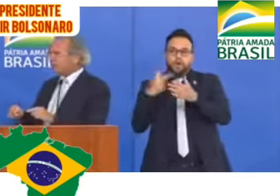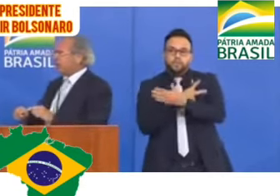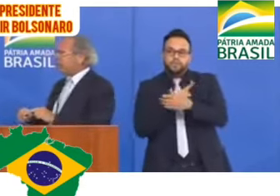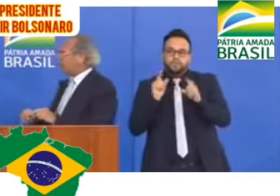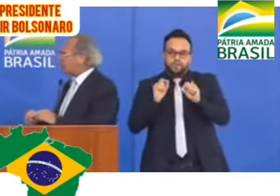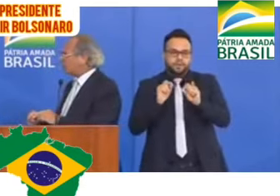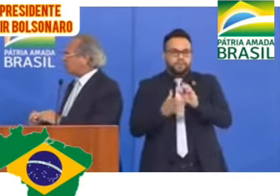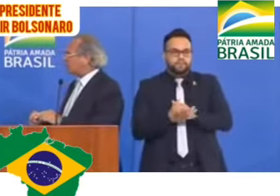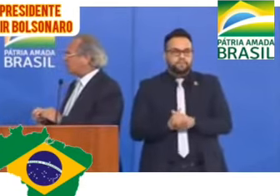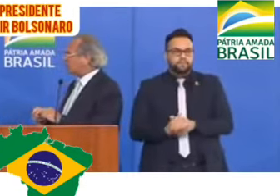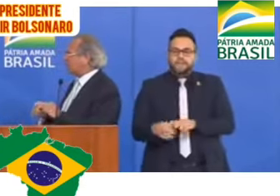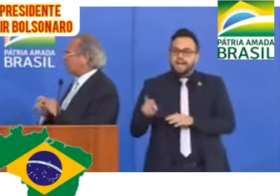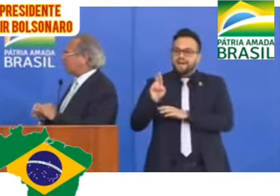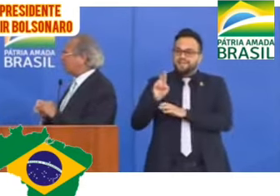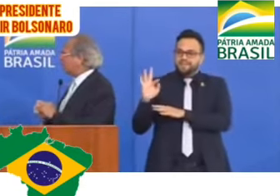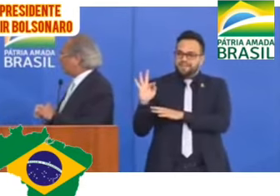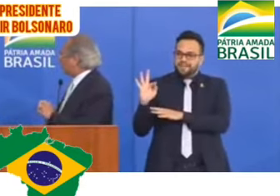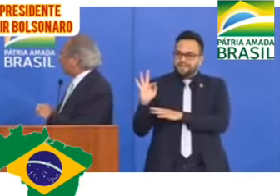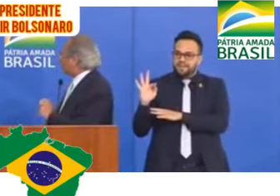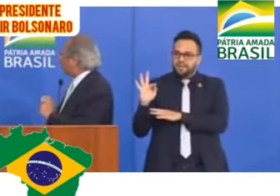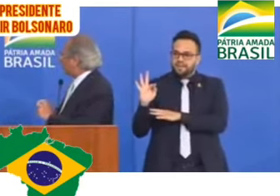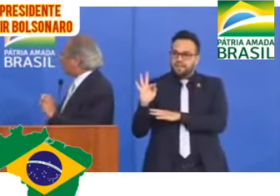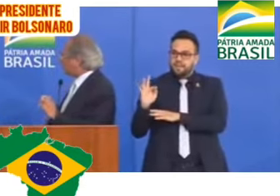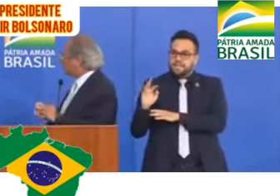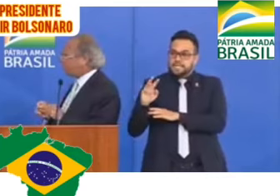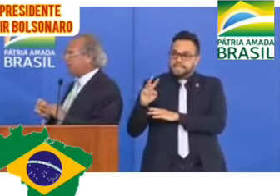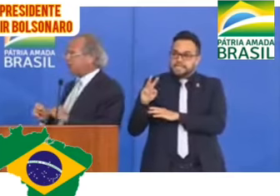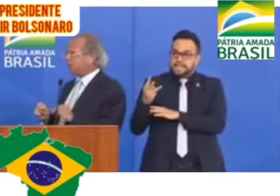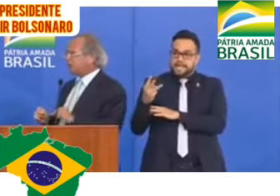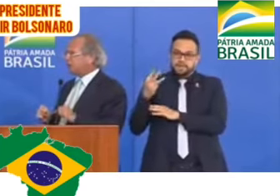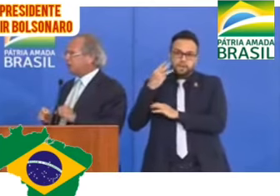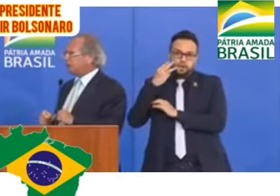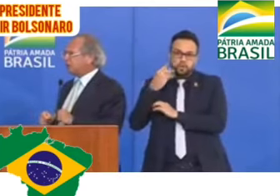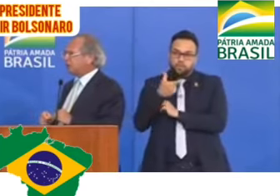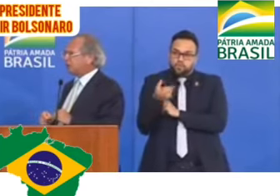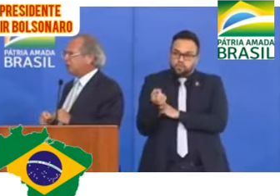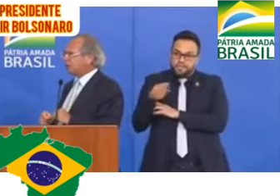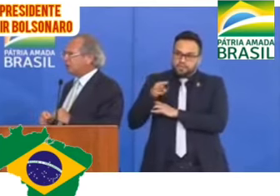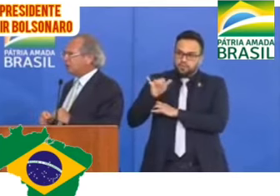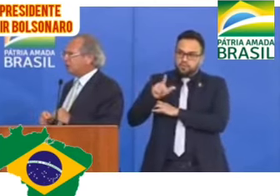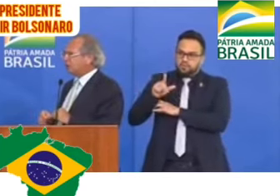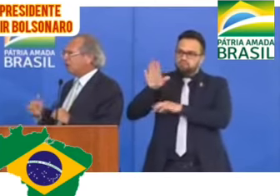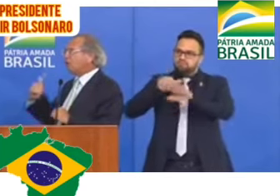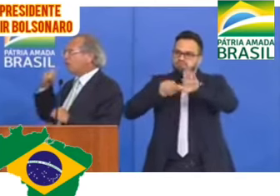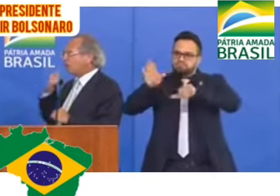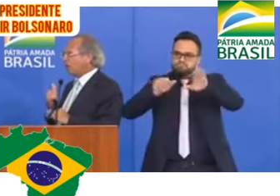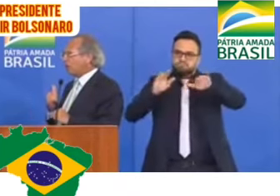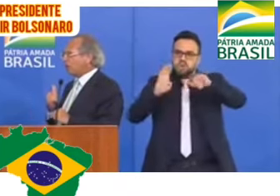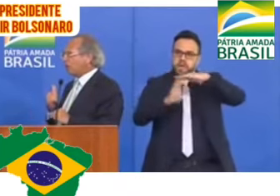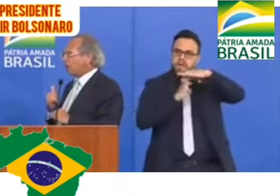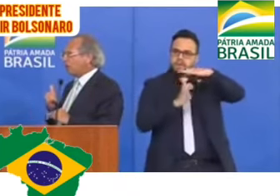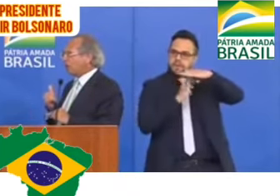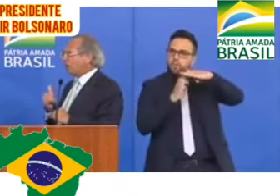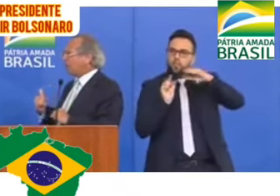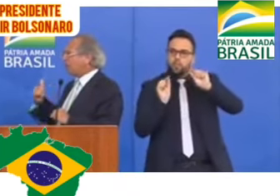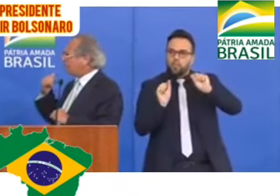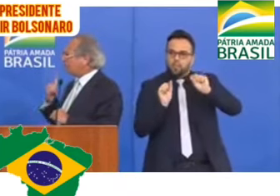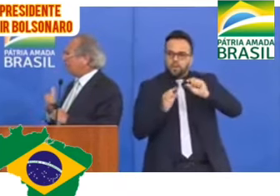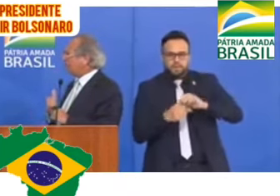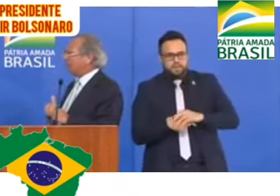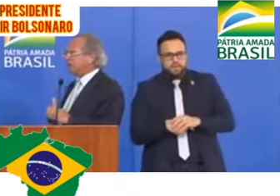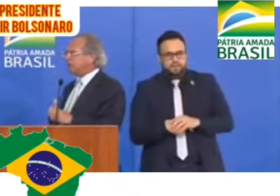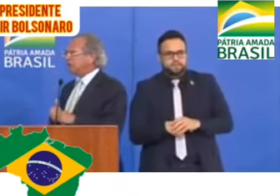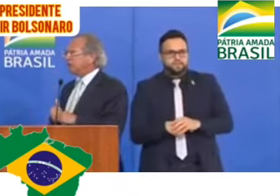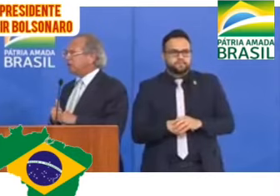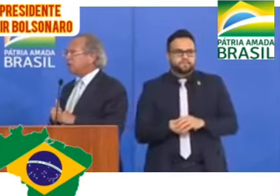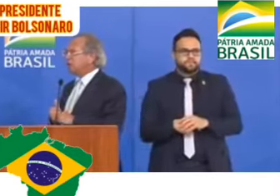A Receita Federal chamar 3.200.000 pequenos empresários, em vez de cobrar, pela primeira